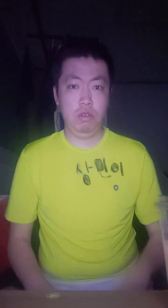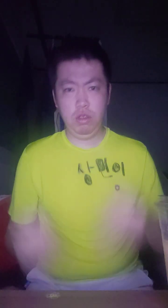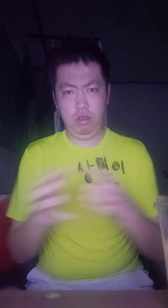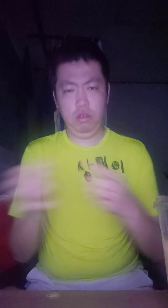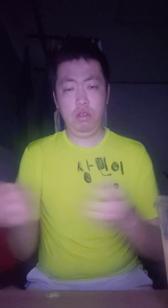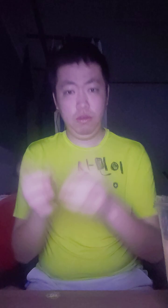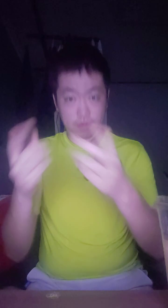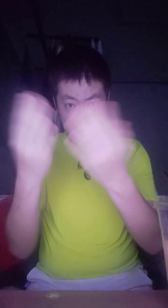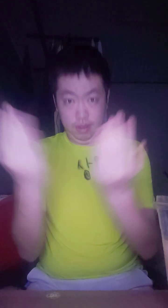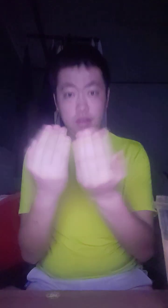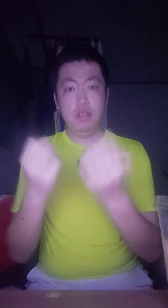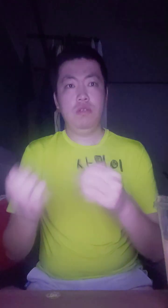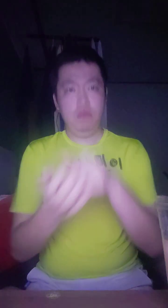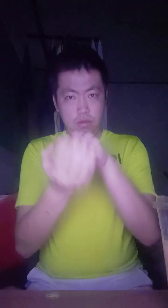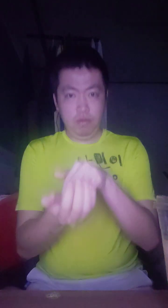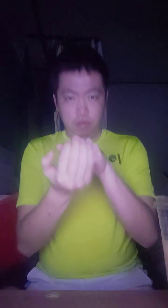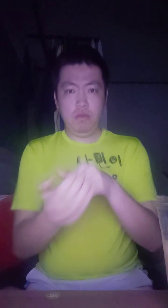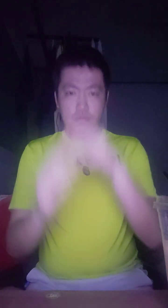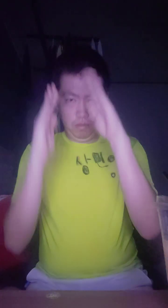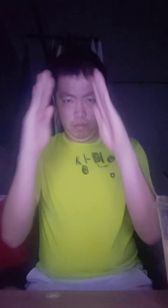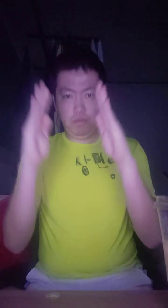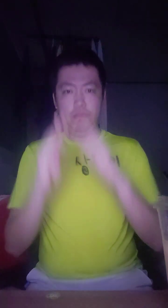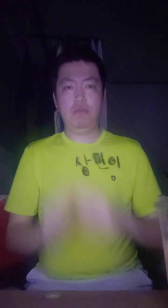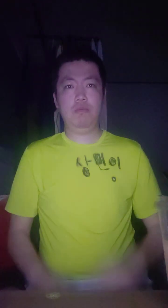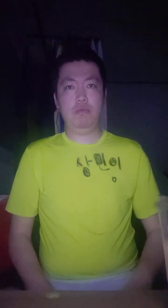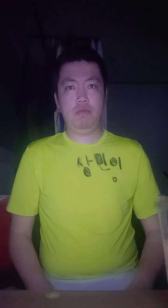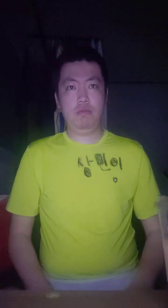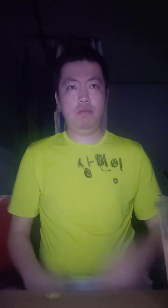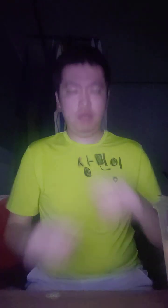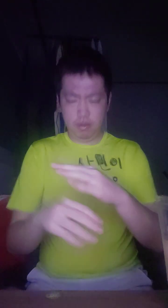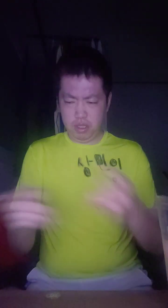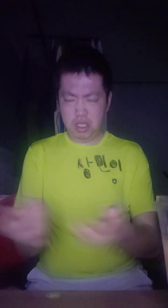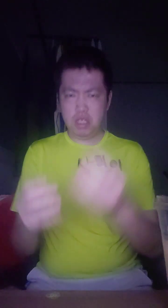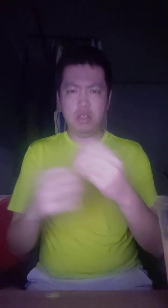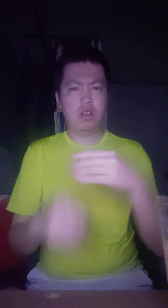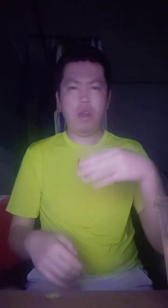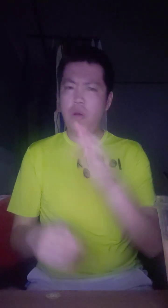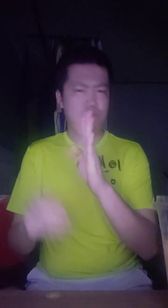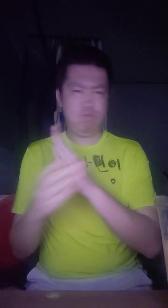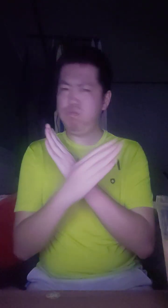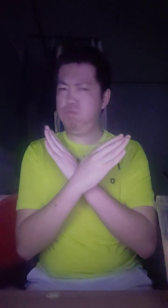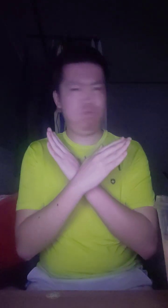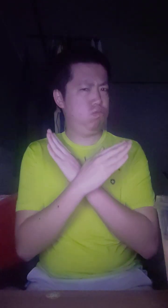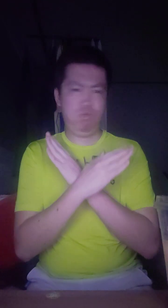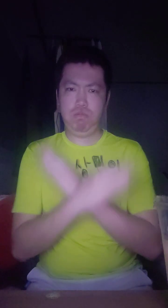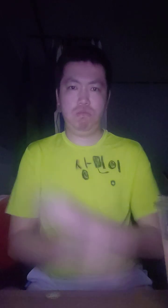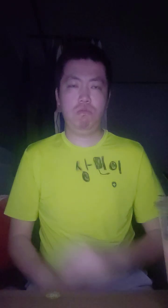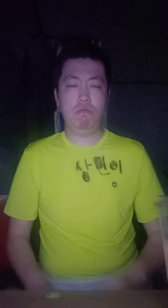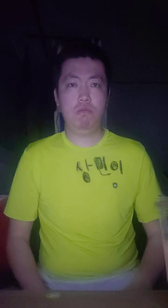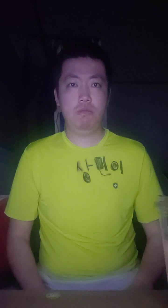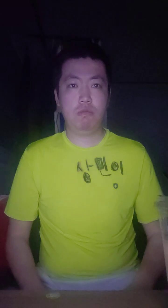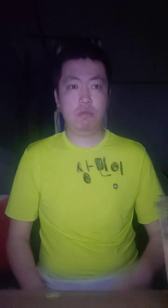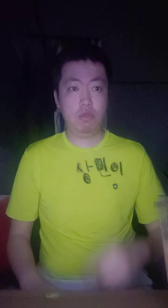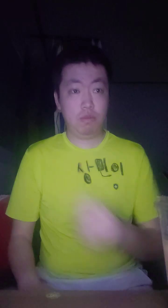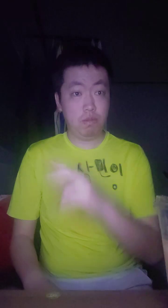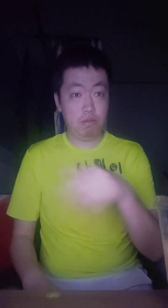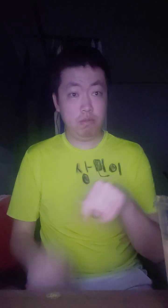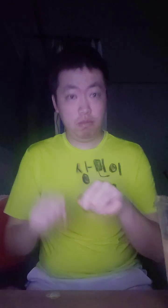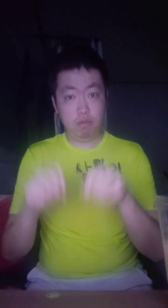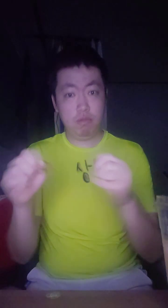아파트와 빌딩의 엘리베이터도 멈춰섰습니다. 마트와 식당들은 영업을 할 수 없었습니다. 손님 뭐 나가고 카드도 안